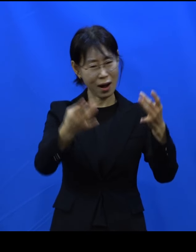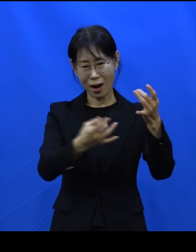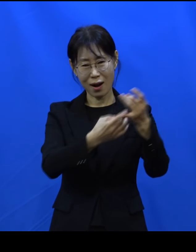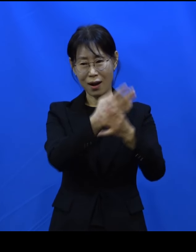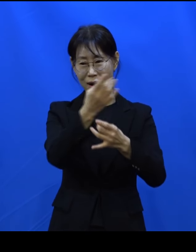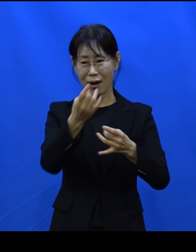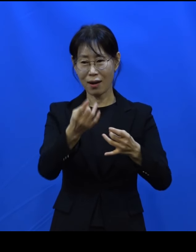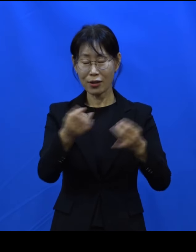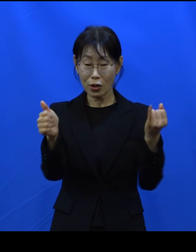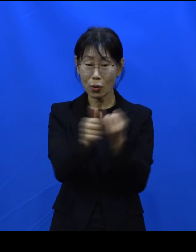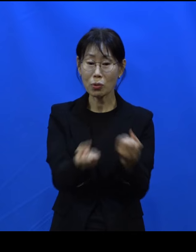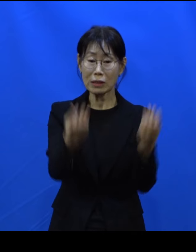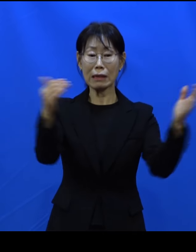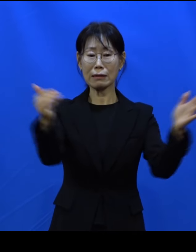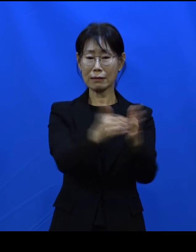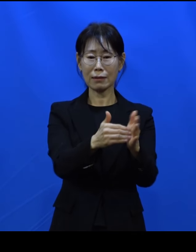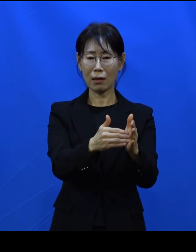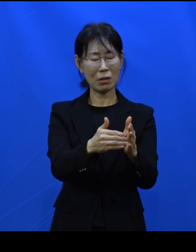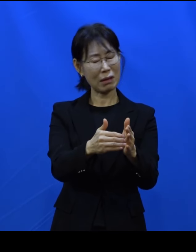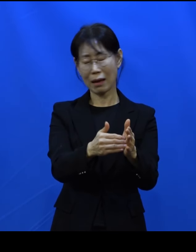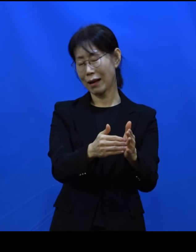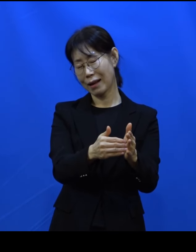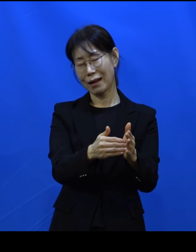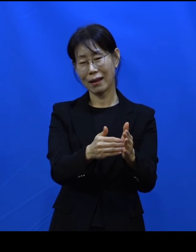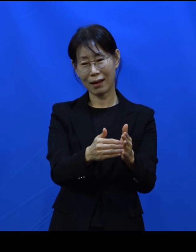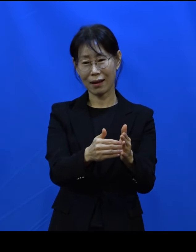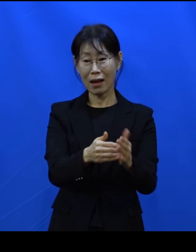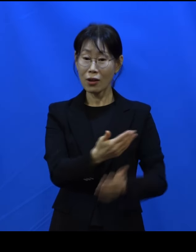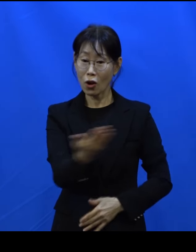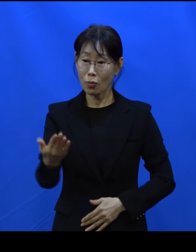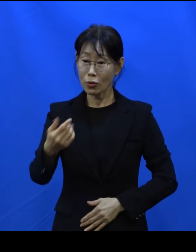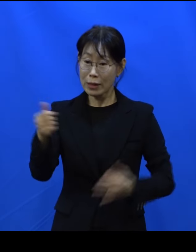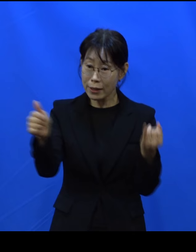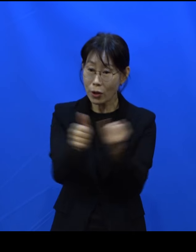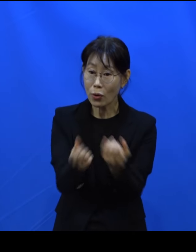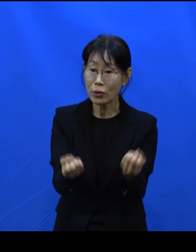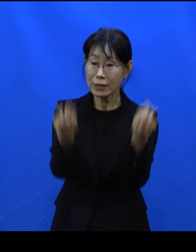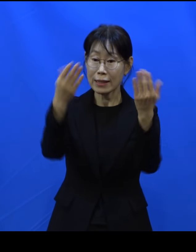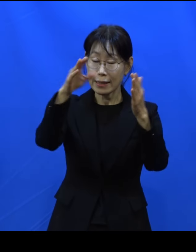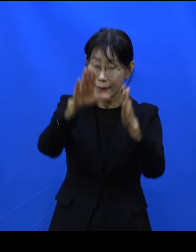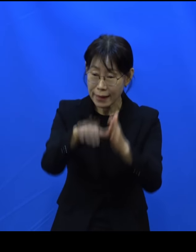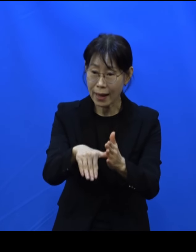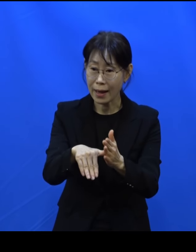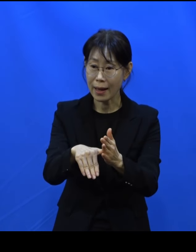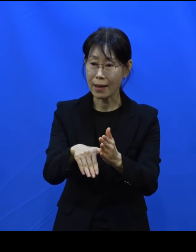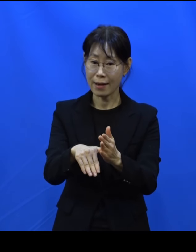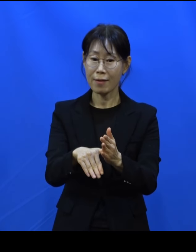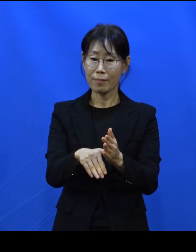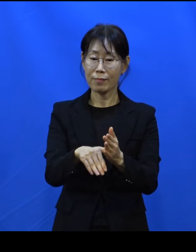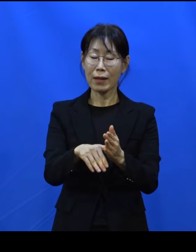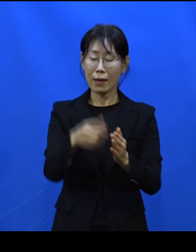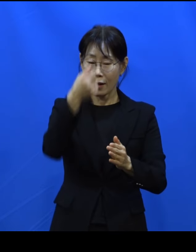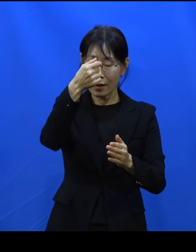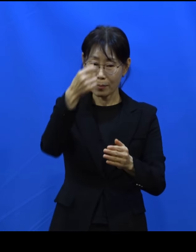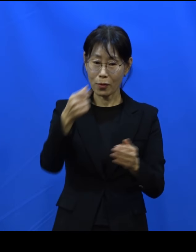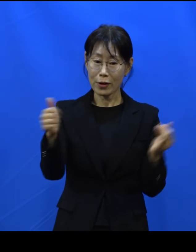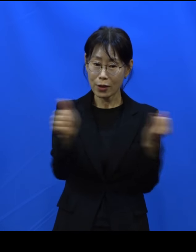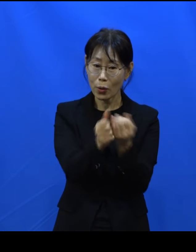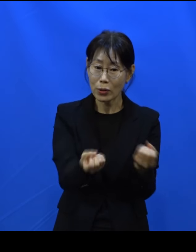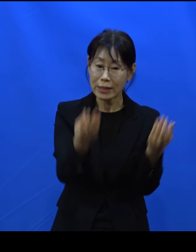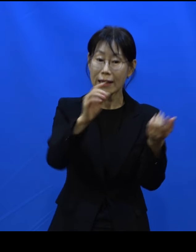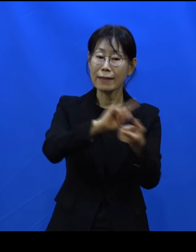여러분, 결혼식도요, 진짜 예배를 한번 드려보세요. 우리 결혼 안 한 우리 커플들, 만약에